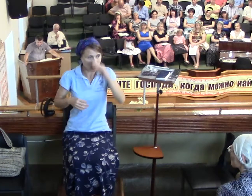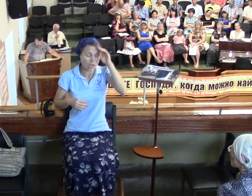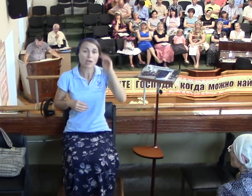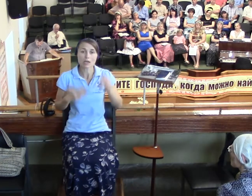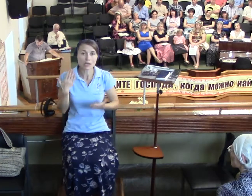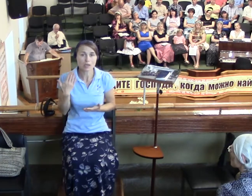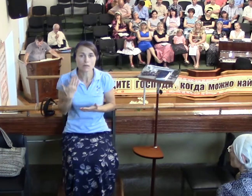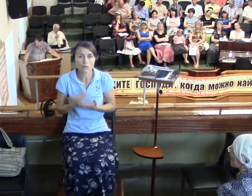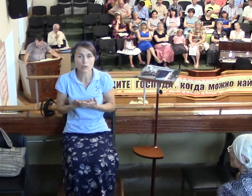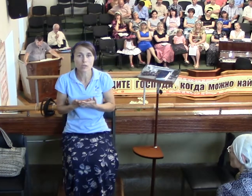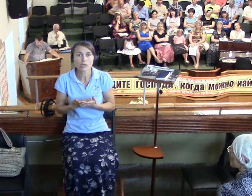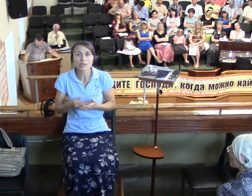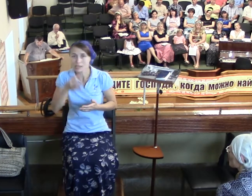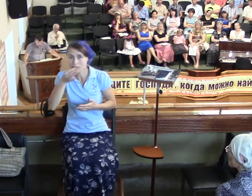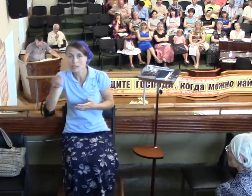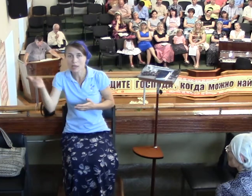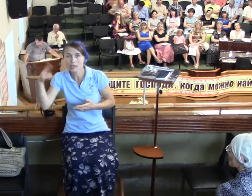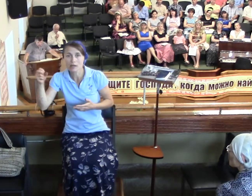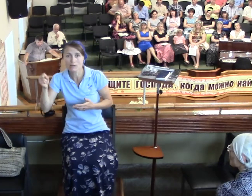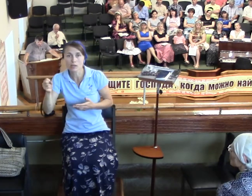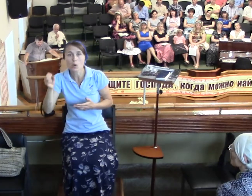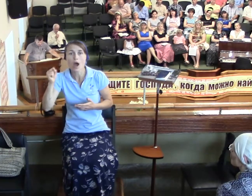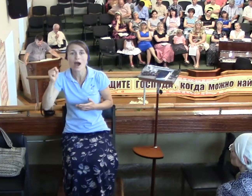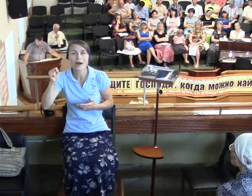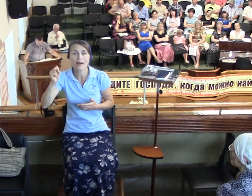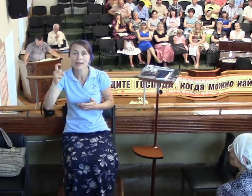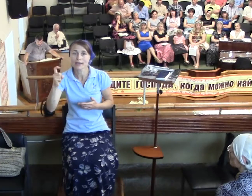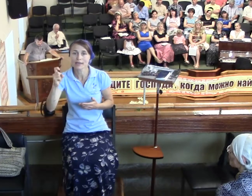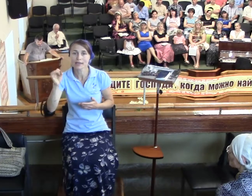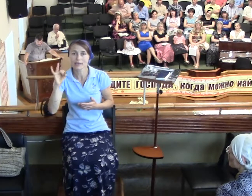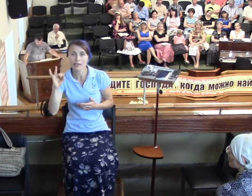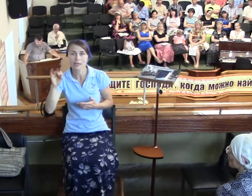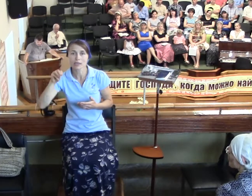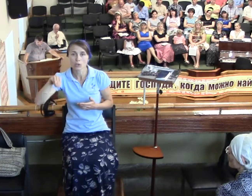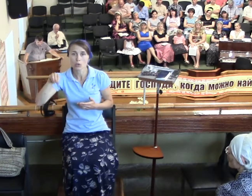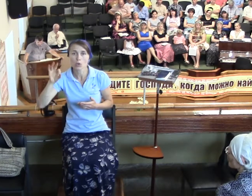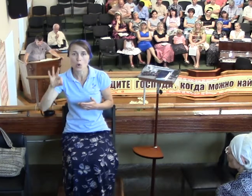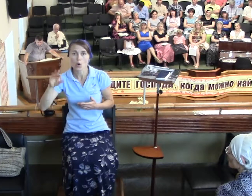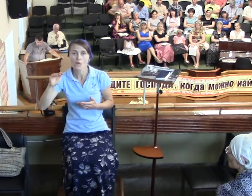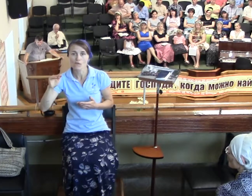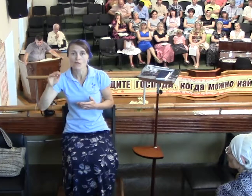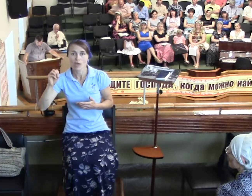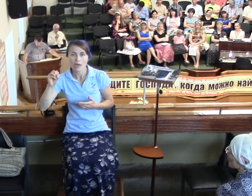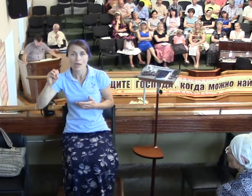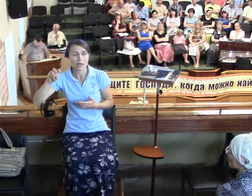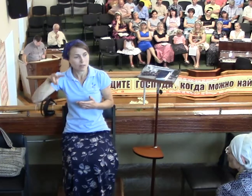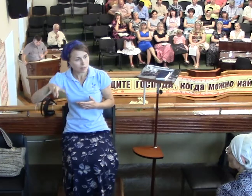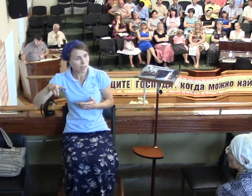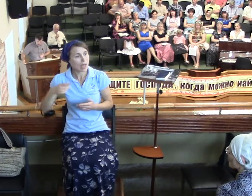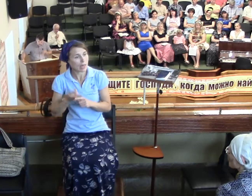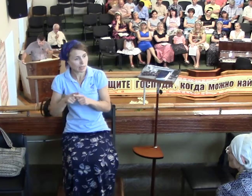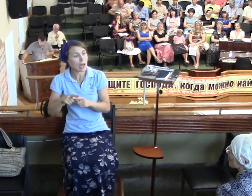Давиду и сказали, и Ахитофел в числе заговорщиков с Авессаломом. И сказал Давид: